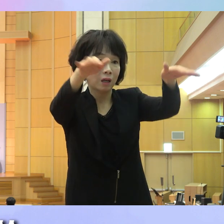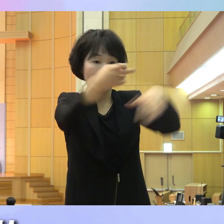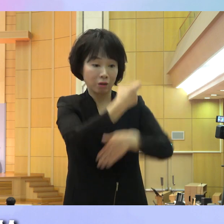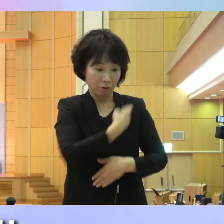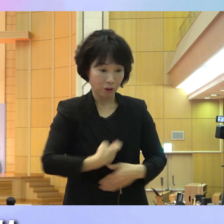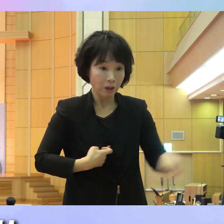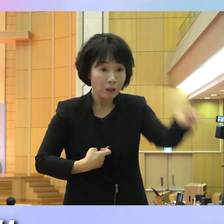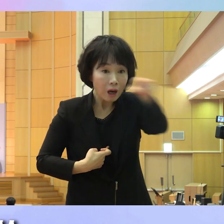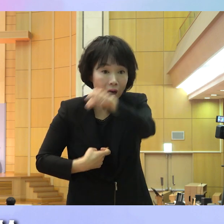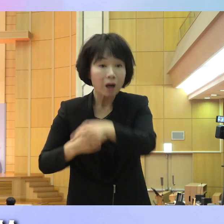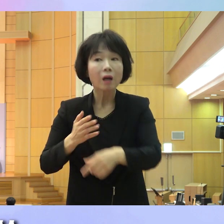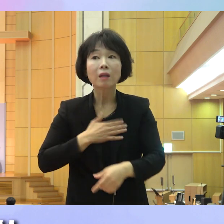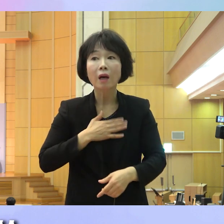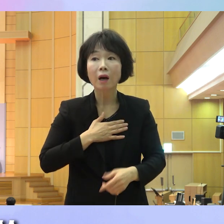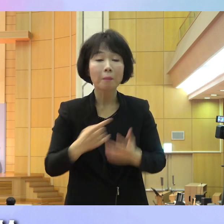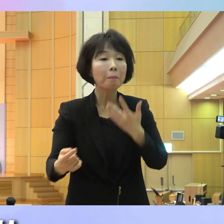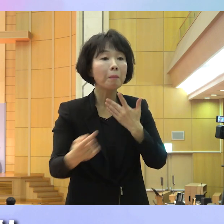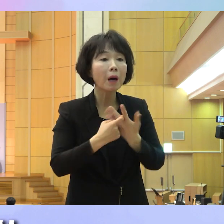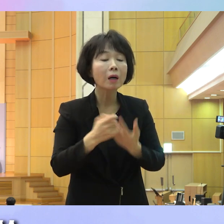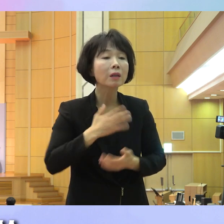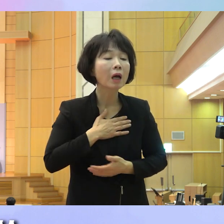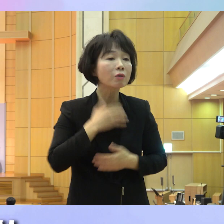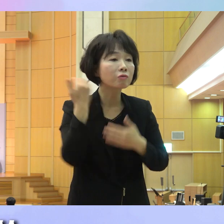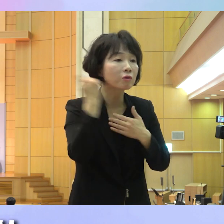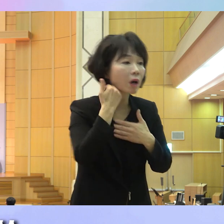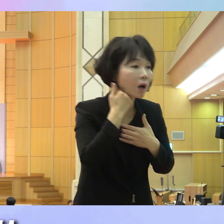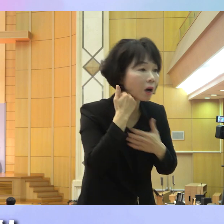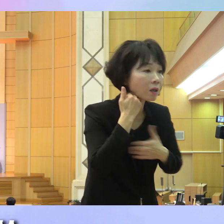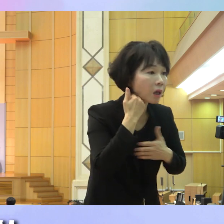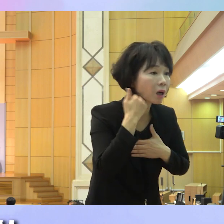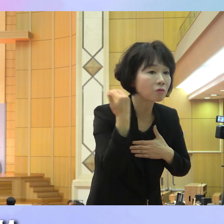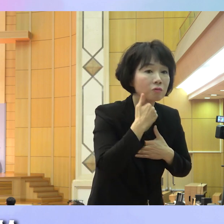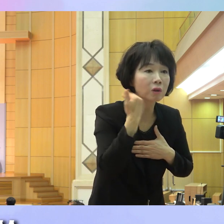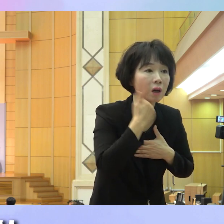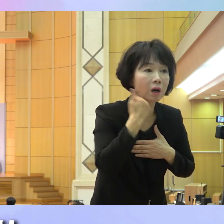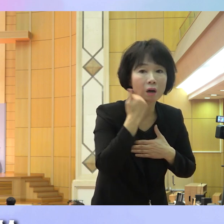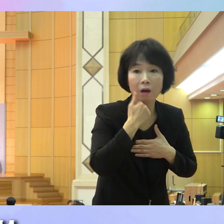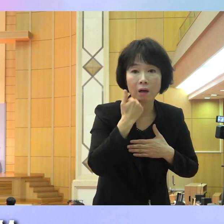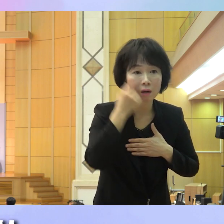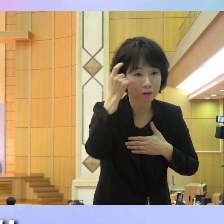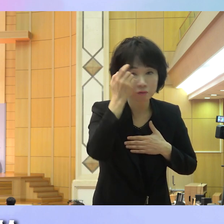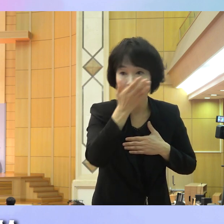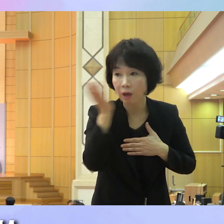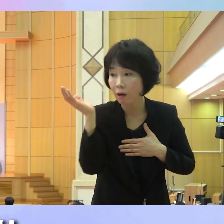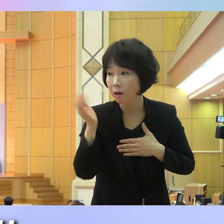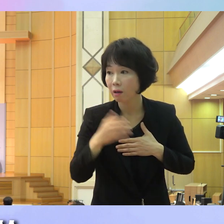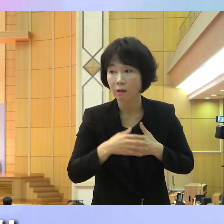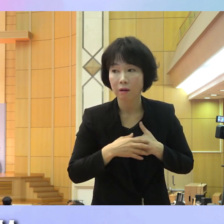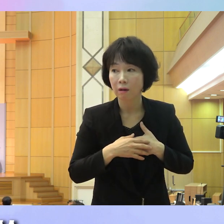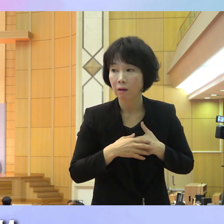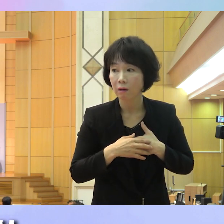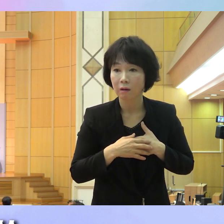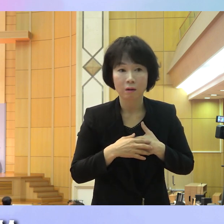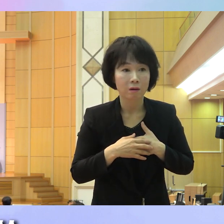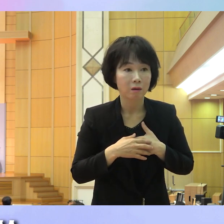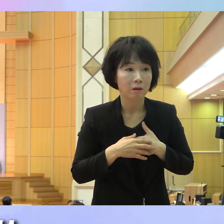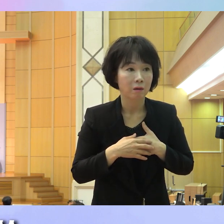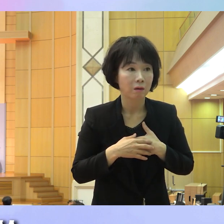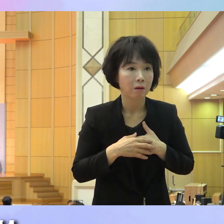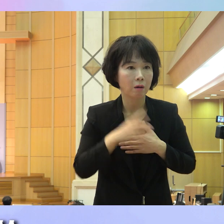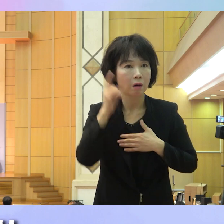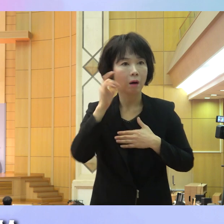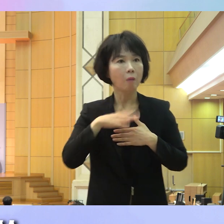그림자처럼 따라다니면서 예수님의 말씀 전한 거 다 듣고 예수님이 능력과 기적을 베푼 거 다